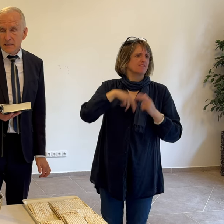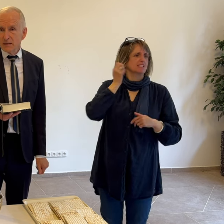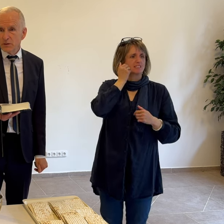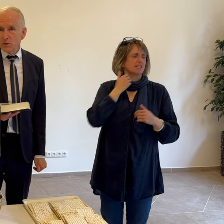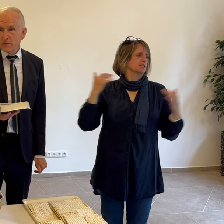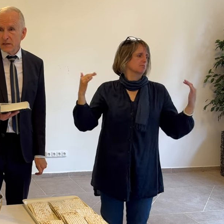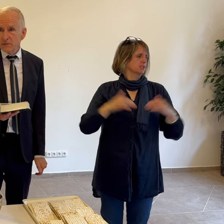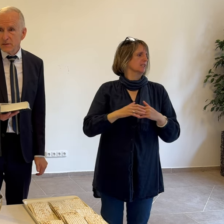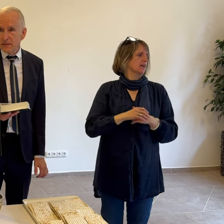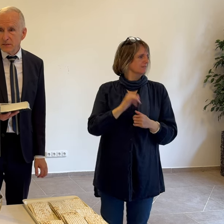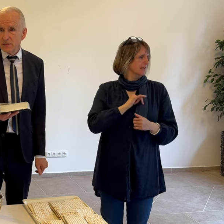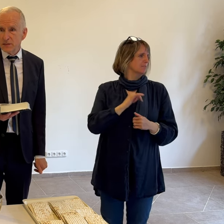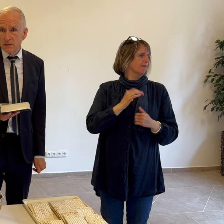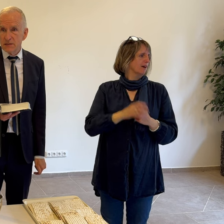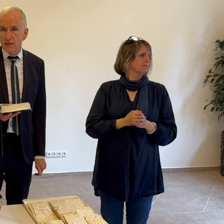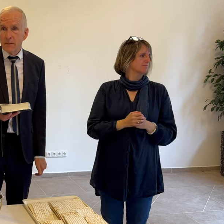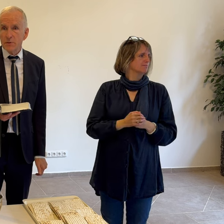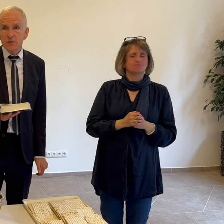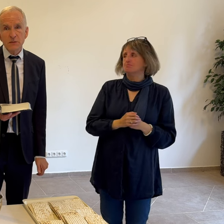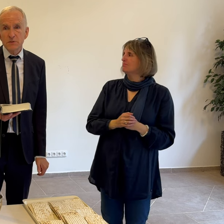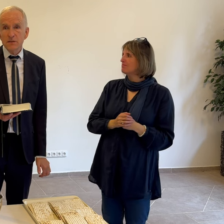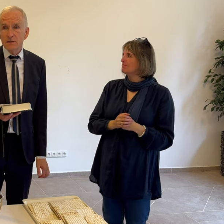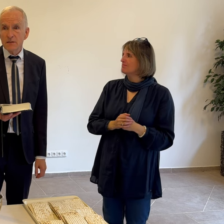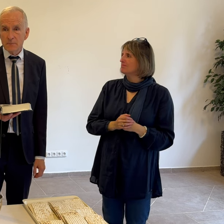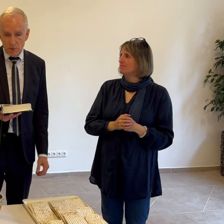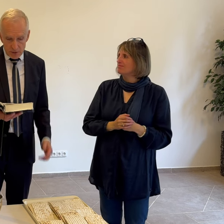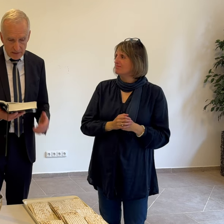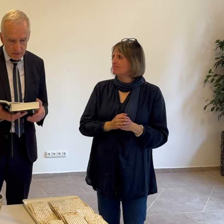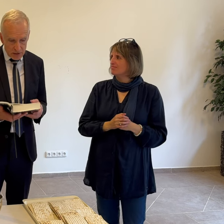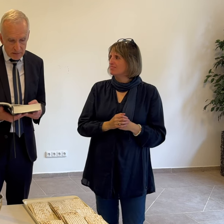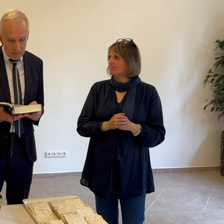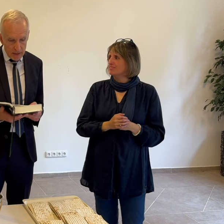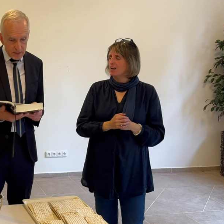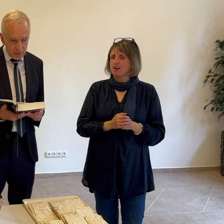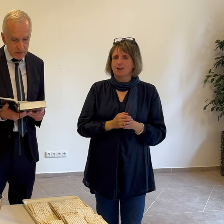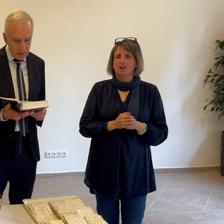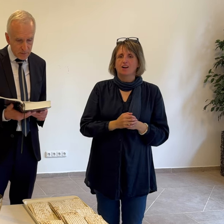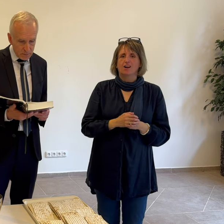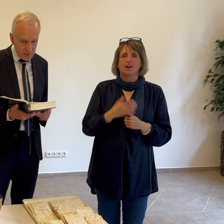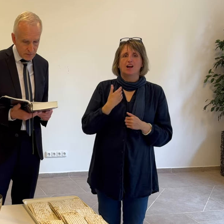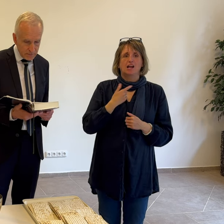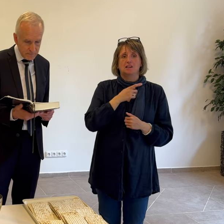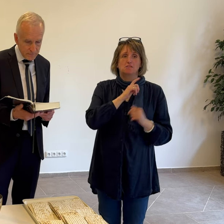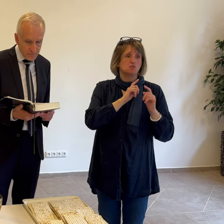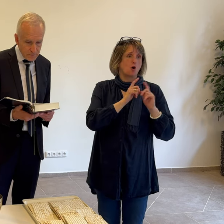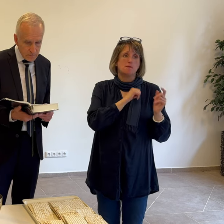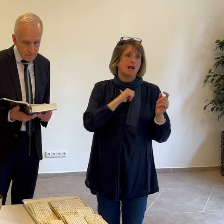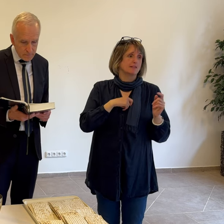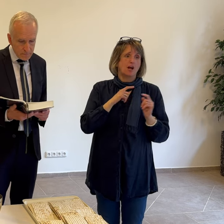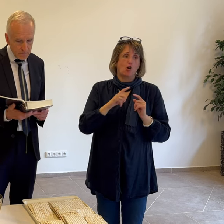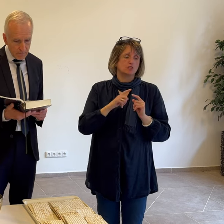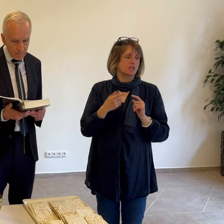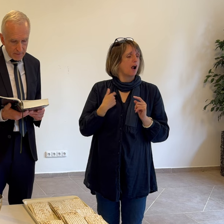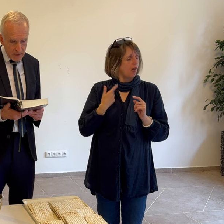na jedné straně je to dobře na druhé straně si říkám proč nepřišli jindy Proč na večeři páně zrovna takto přijdou